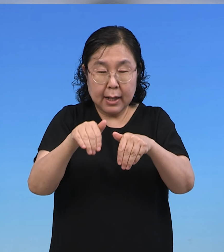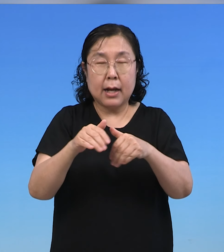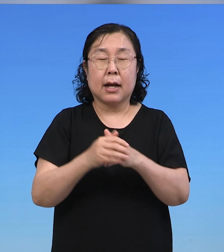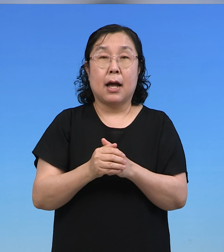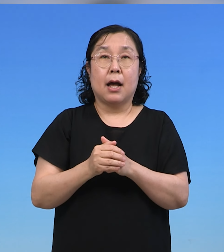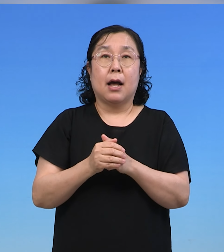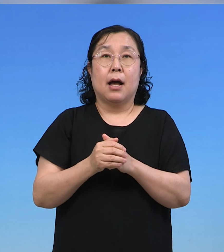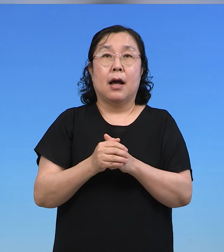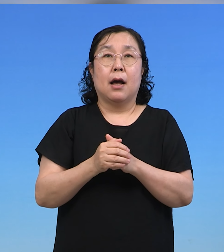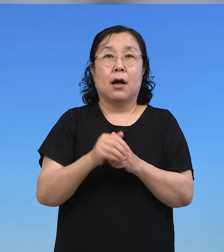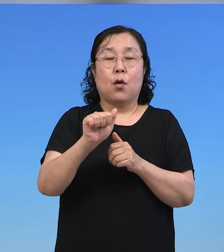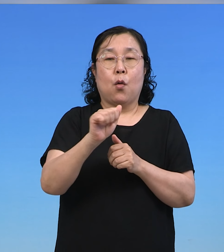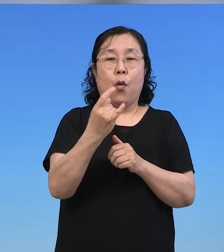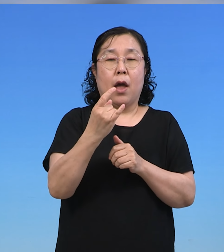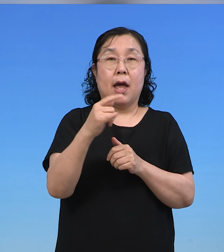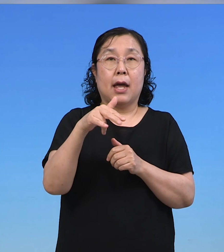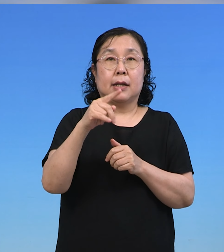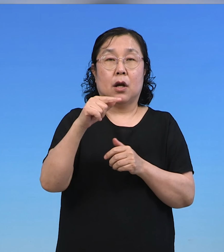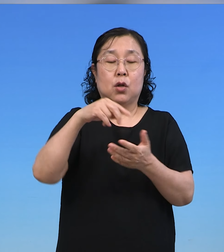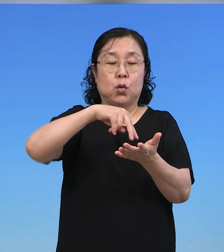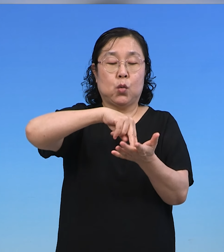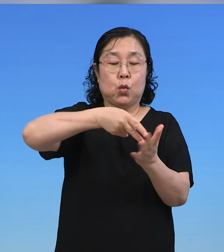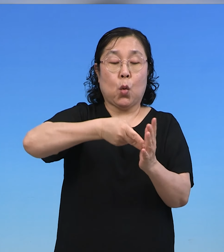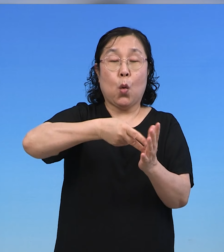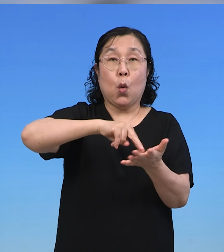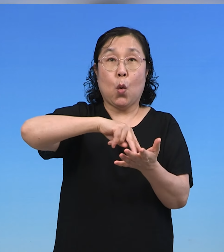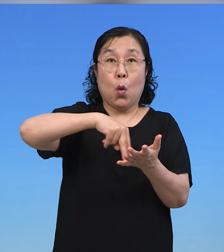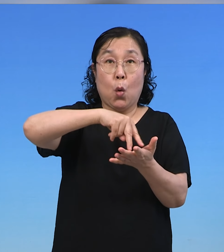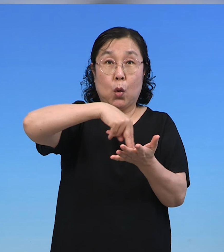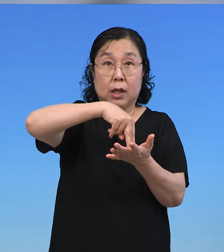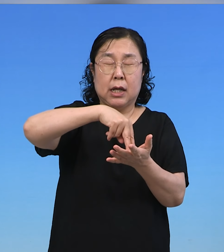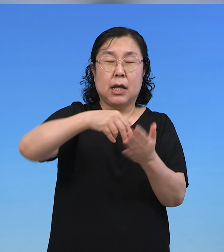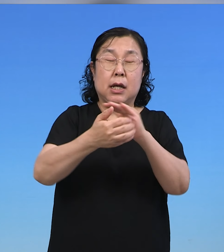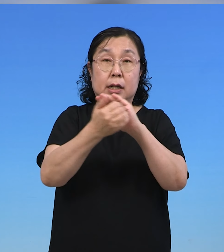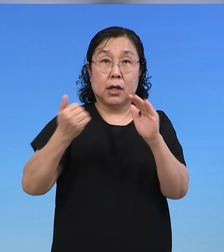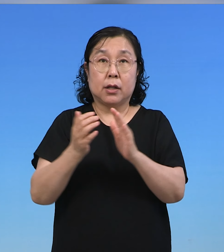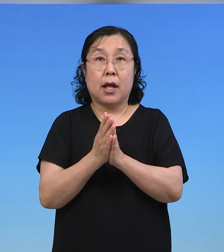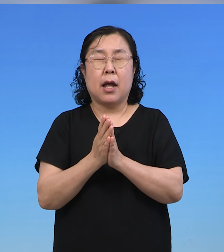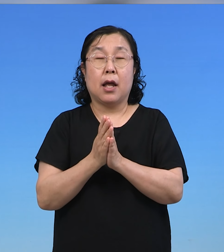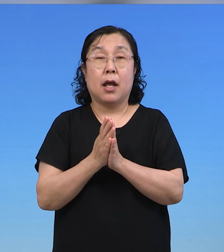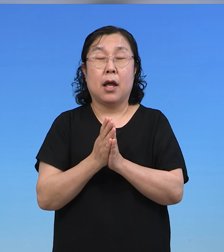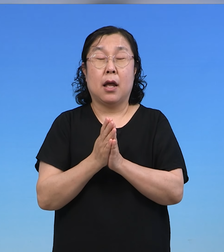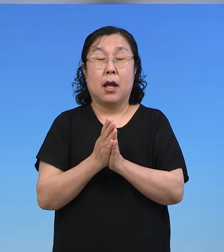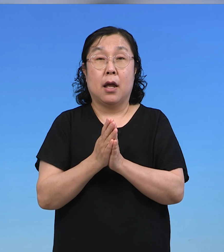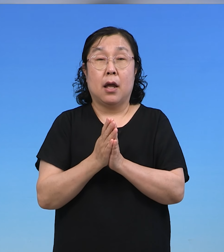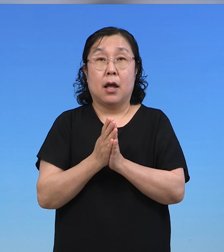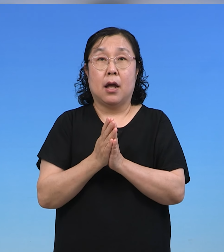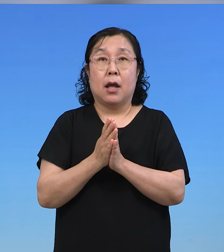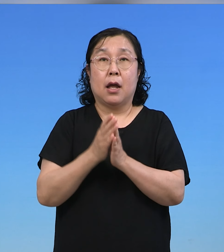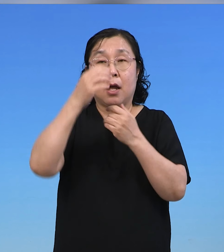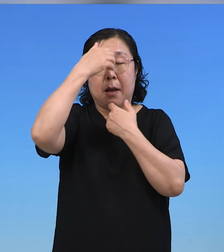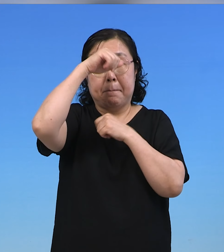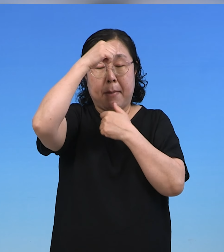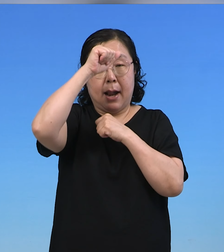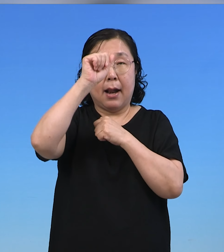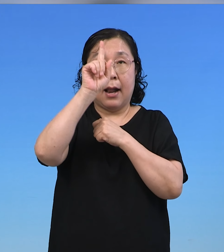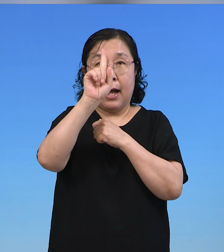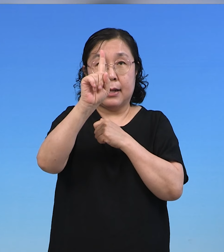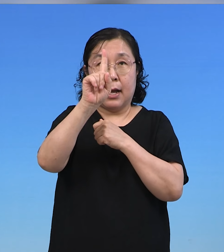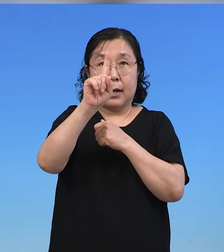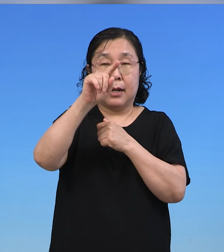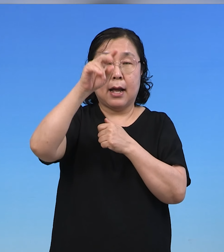하기 전에 항상 발 하나를 뒤축을 들어가지고 중심을 잡아요. 그 콤파스에 콕 찍는 거랑 원리가 좀 비슷한 거